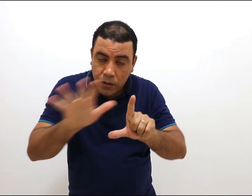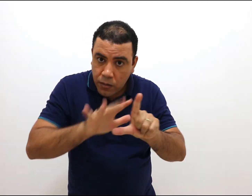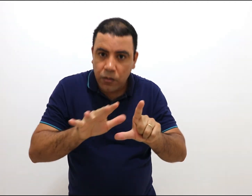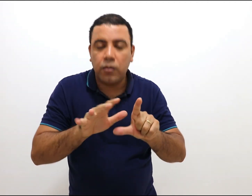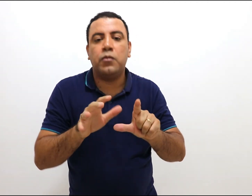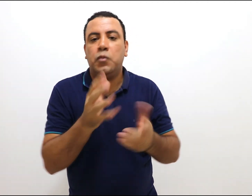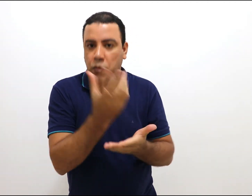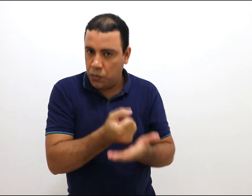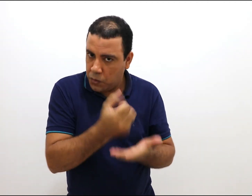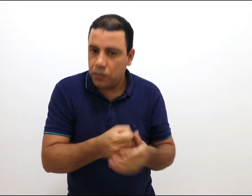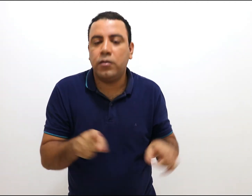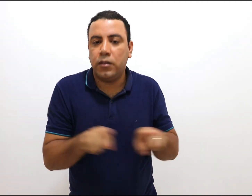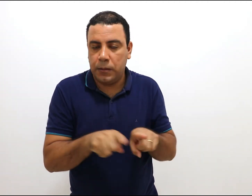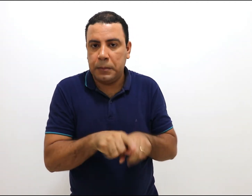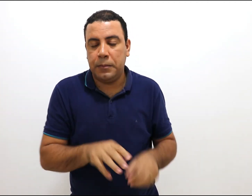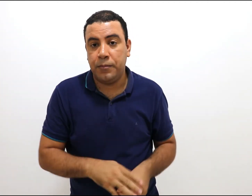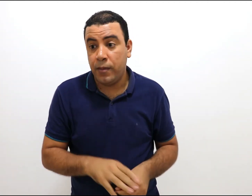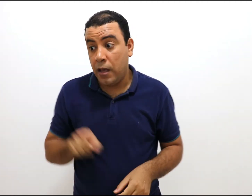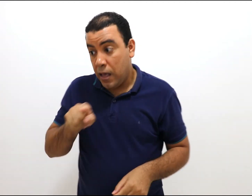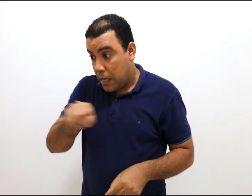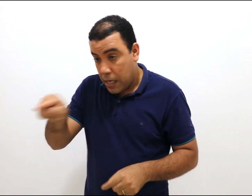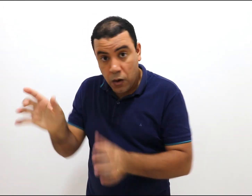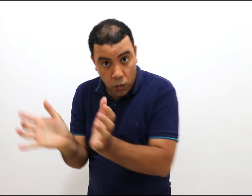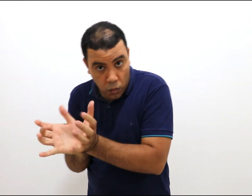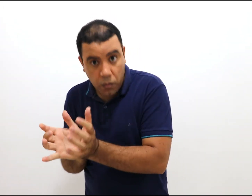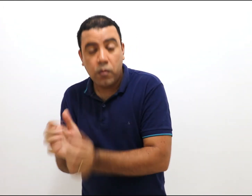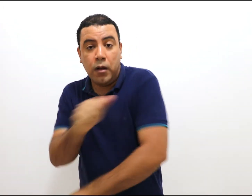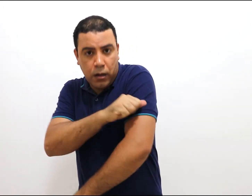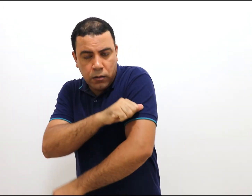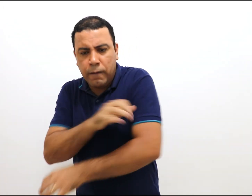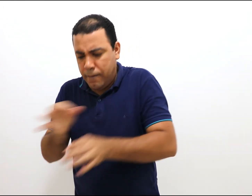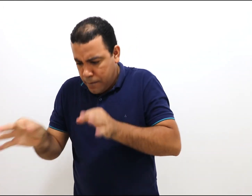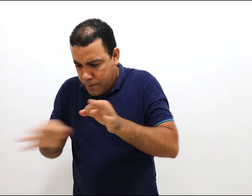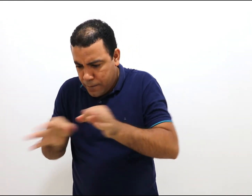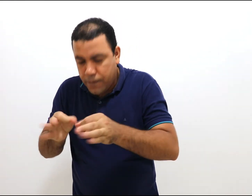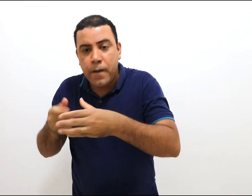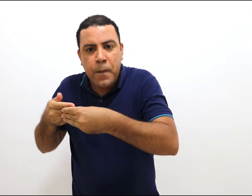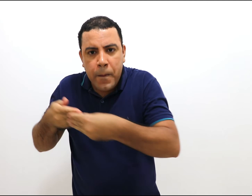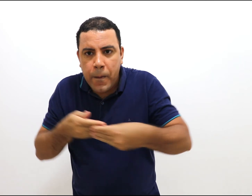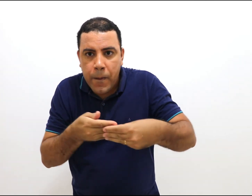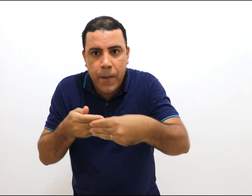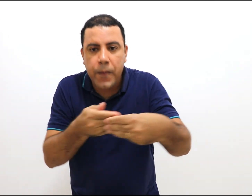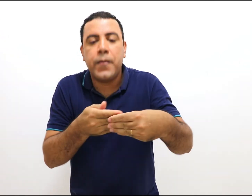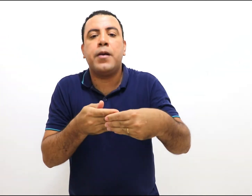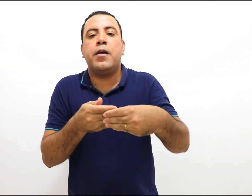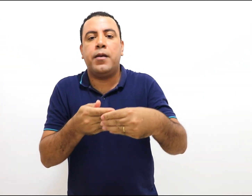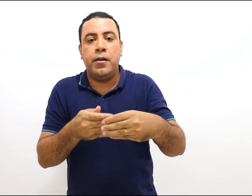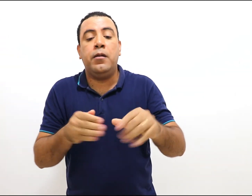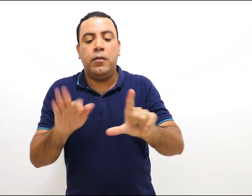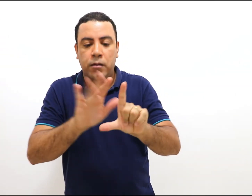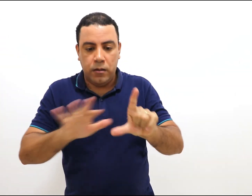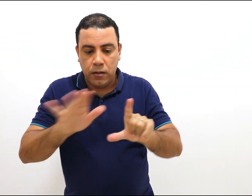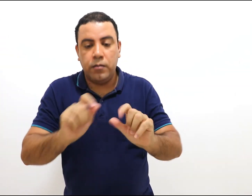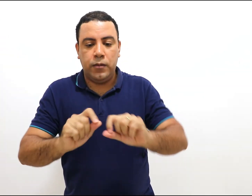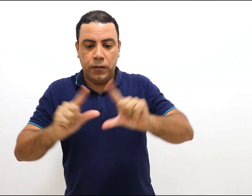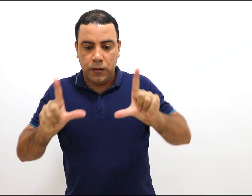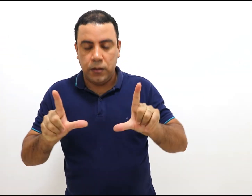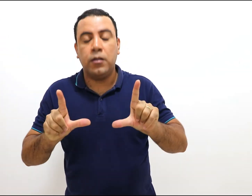O guia para acesso aos setores à distância também foi trabalhado pelos alunos e hoje está disponível na aba